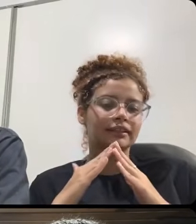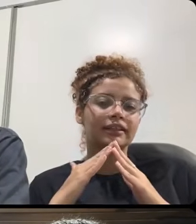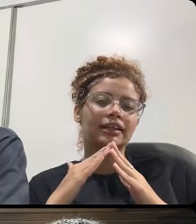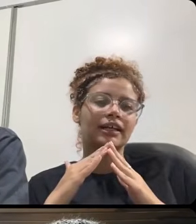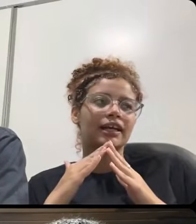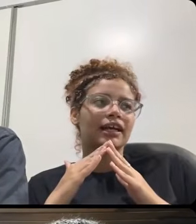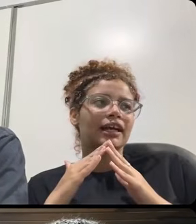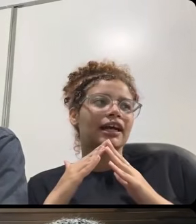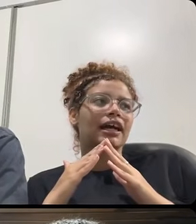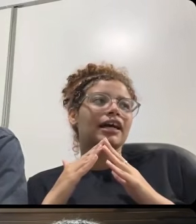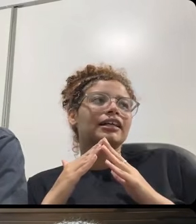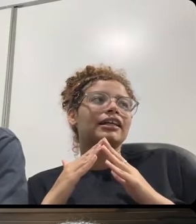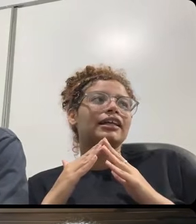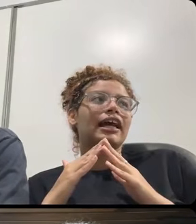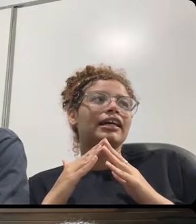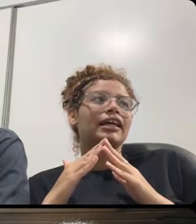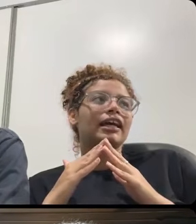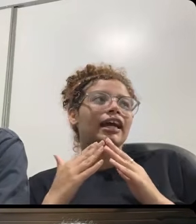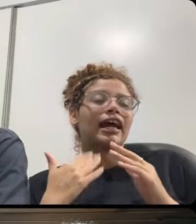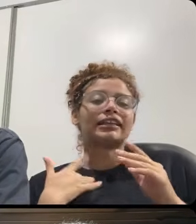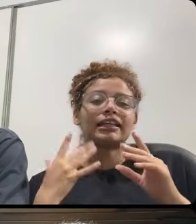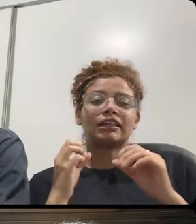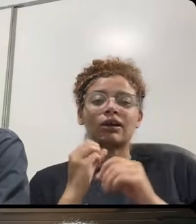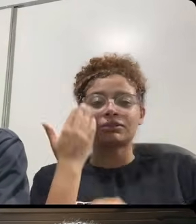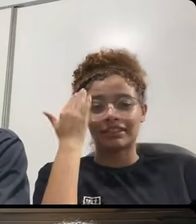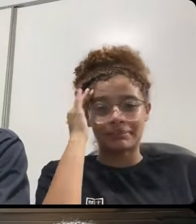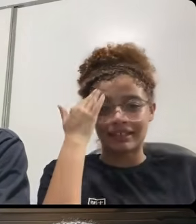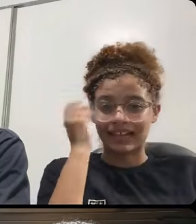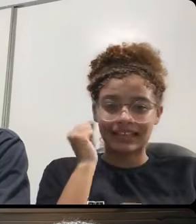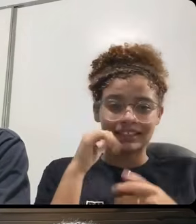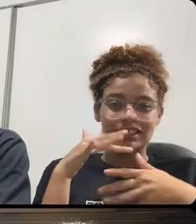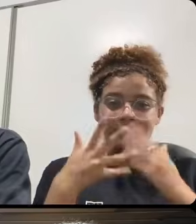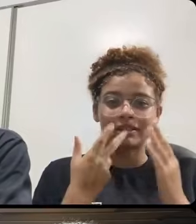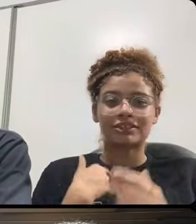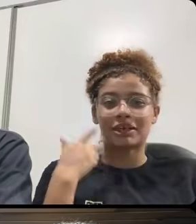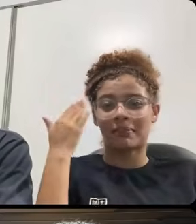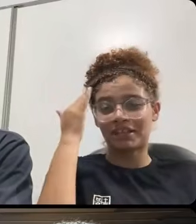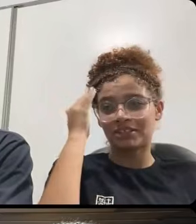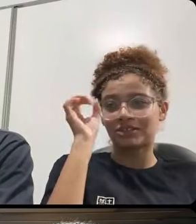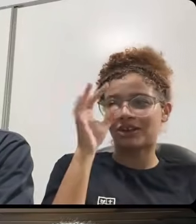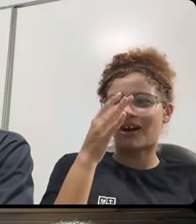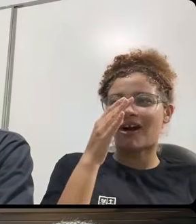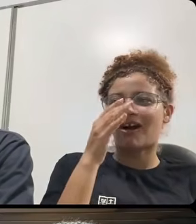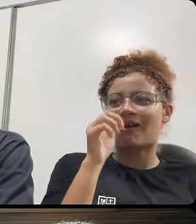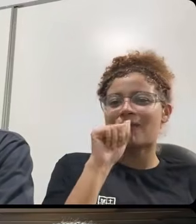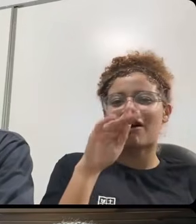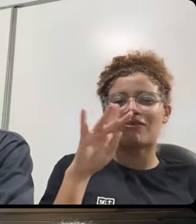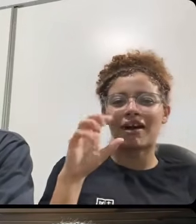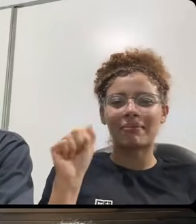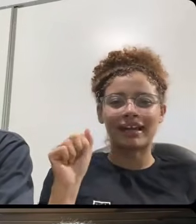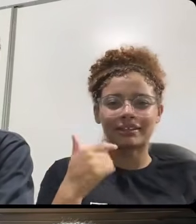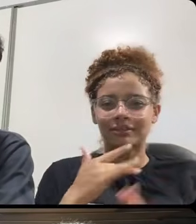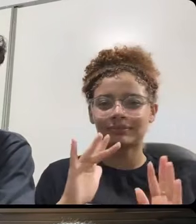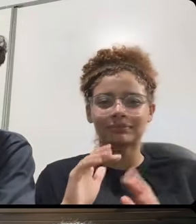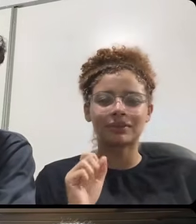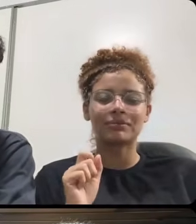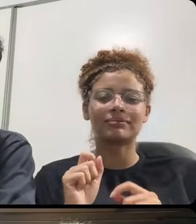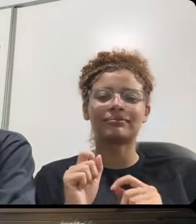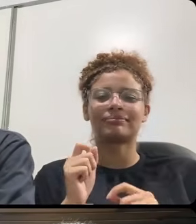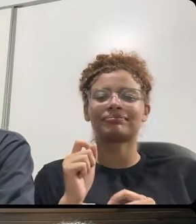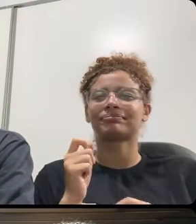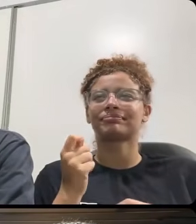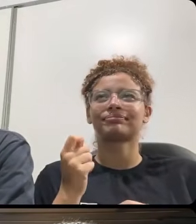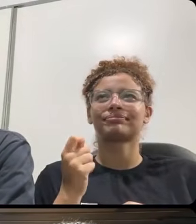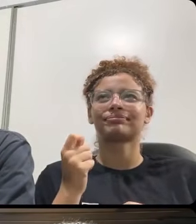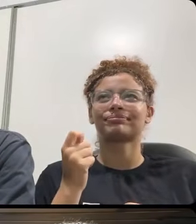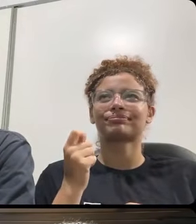sala. E aí, até então, não sabia nada de Libras, eu tinha aprendido só o alfabeto